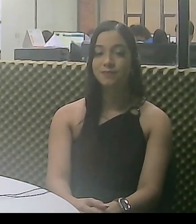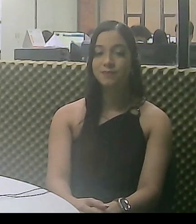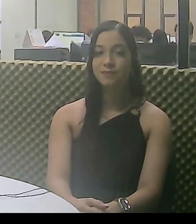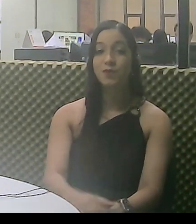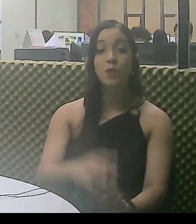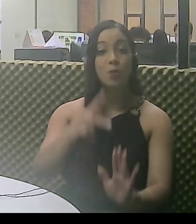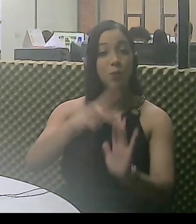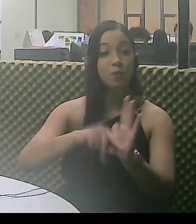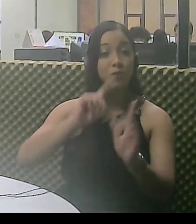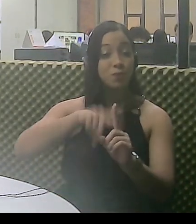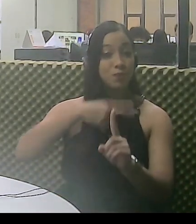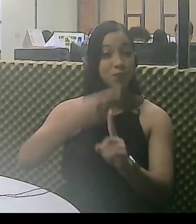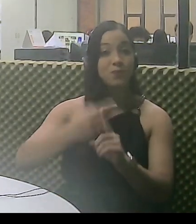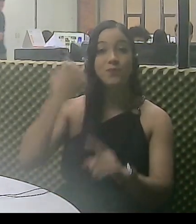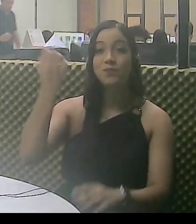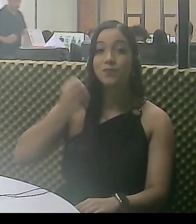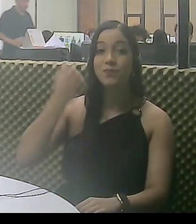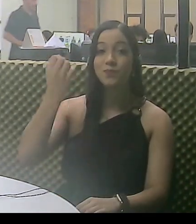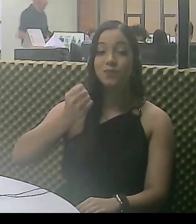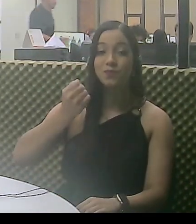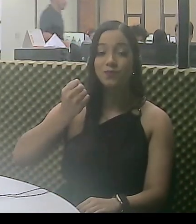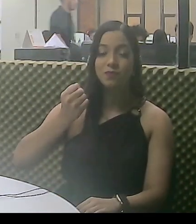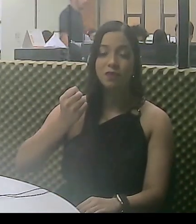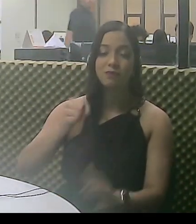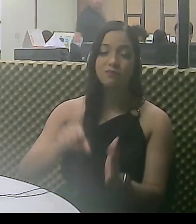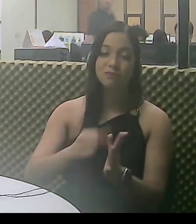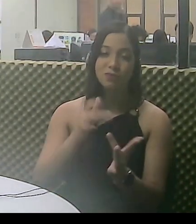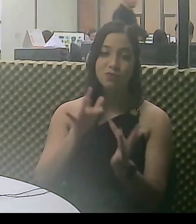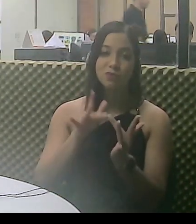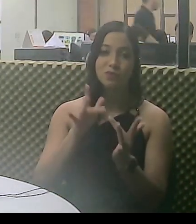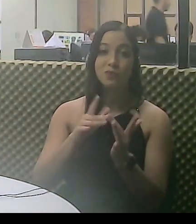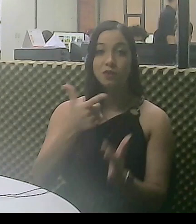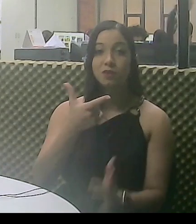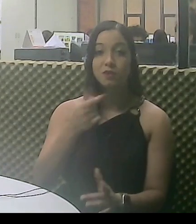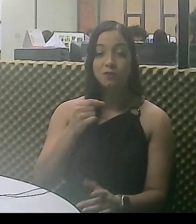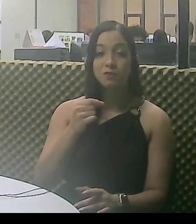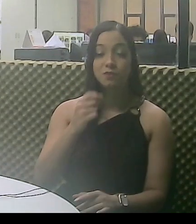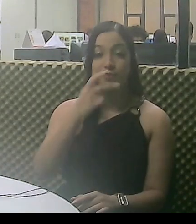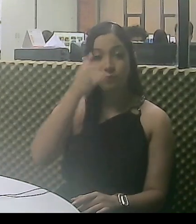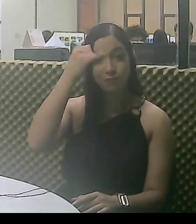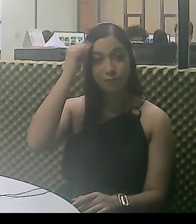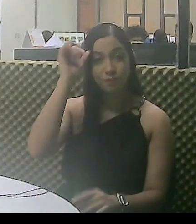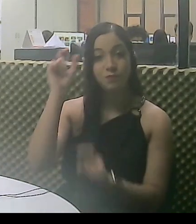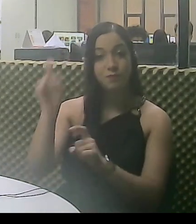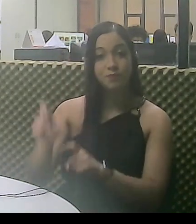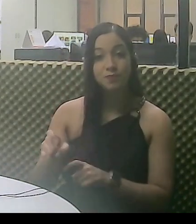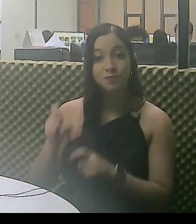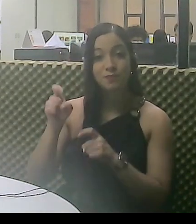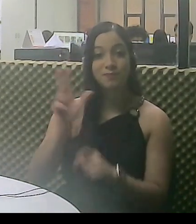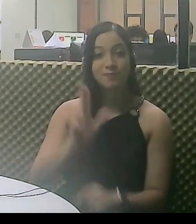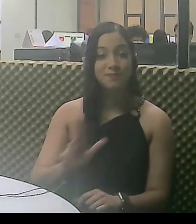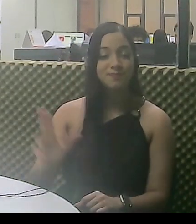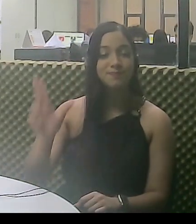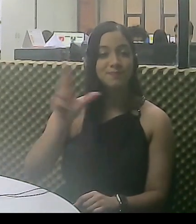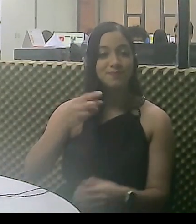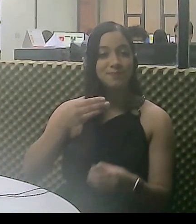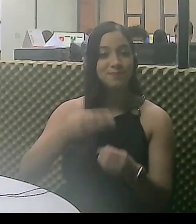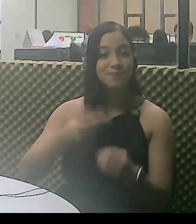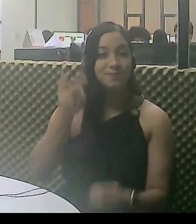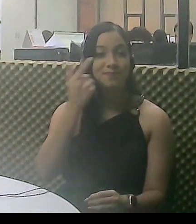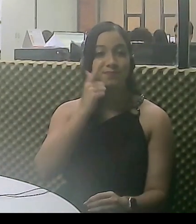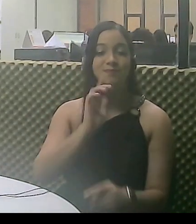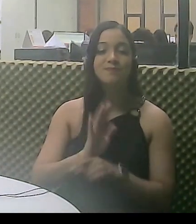No programa Mais Leite, em um primeiro momento, 20 pequenos produtores rurais do município de Uberlândia